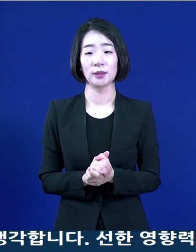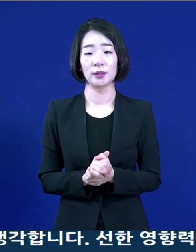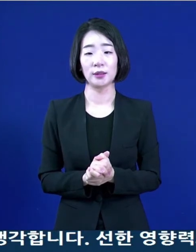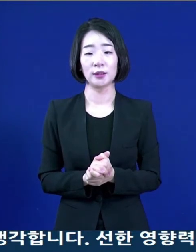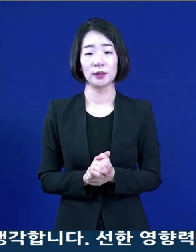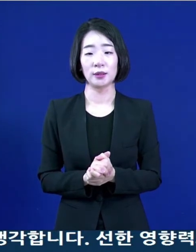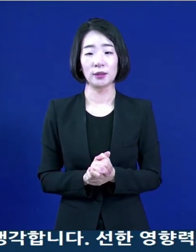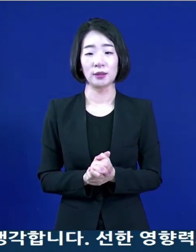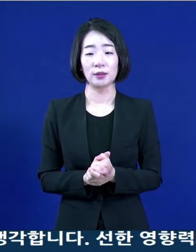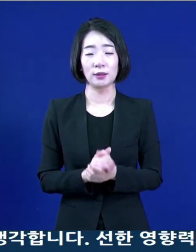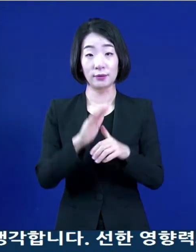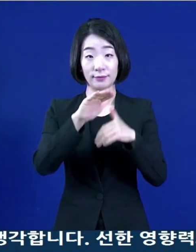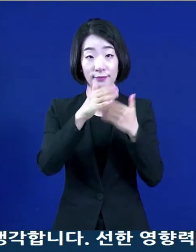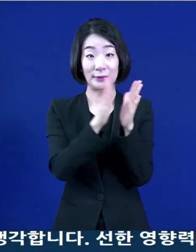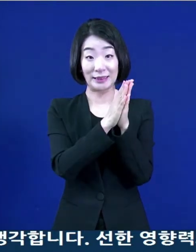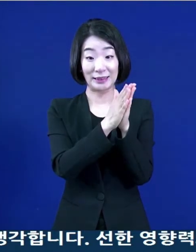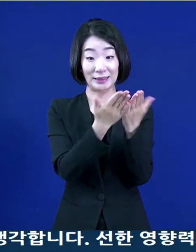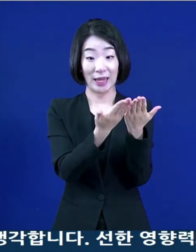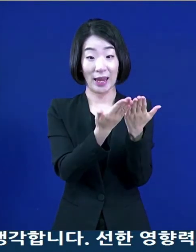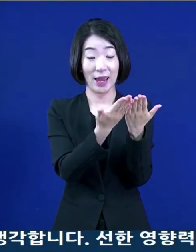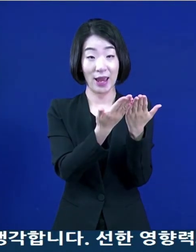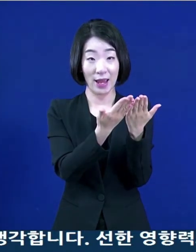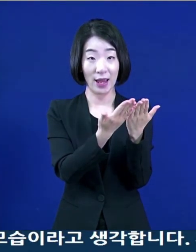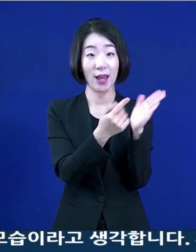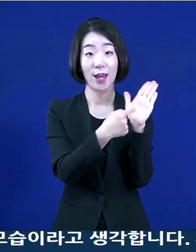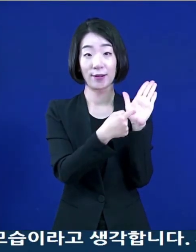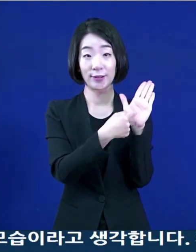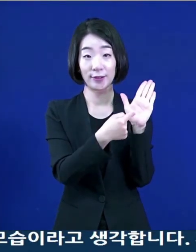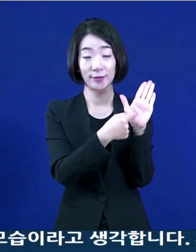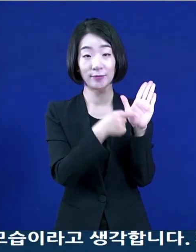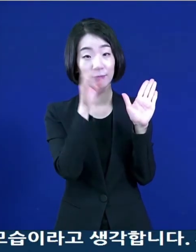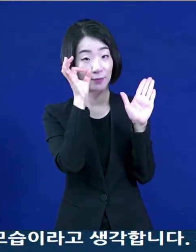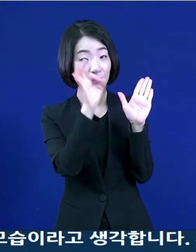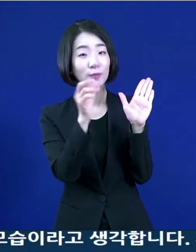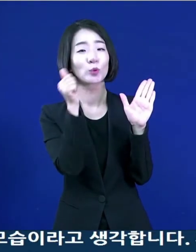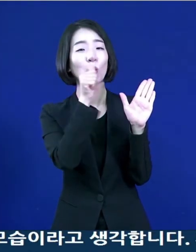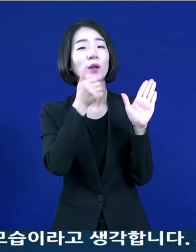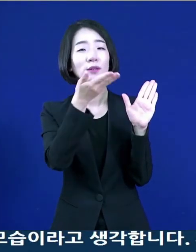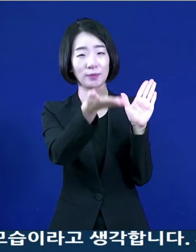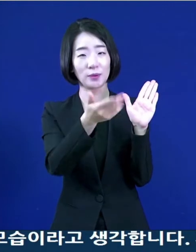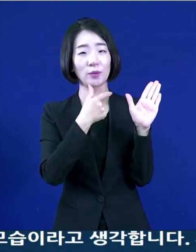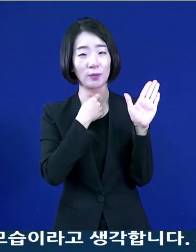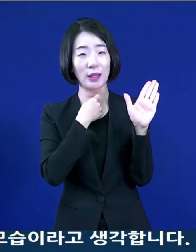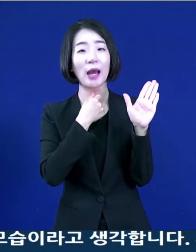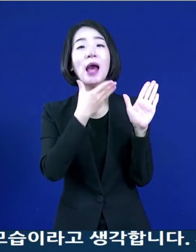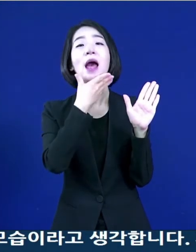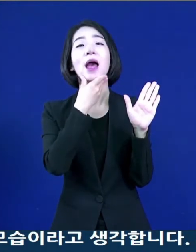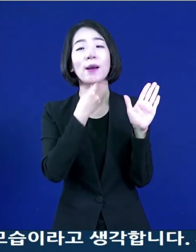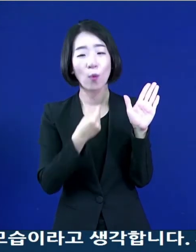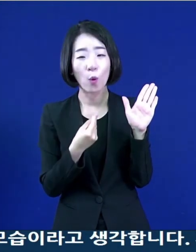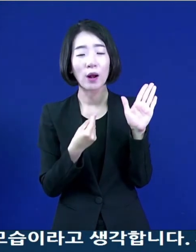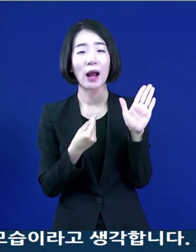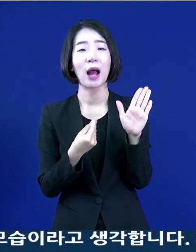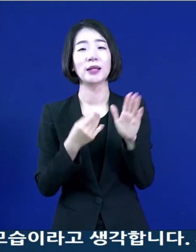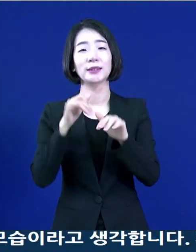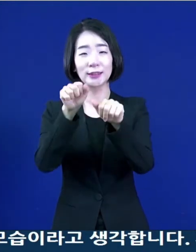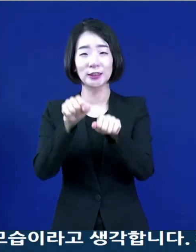합니다. 책 표지 봐주시면요, 행복한